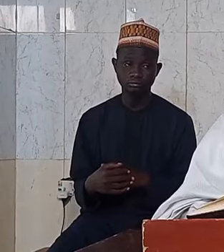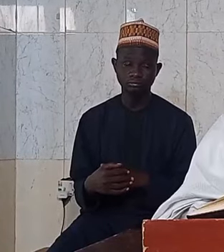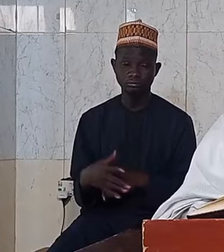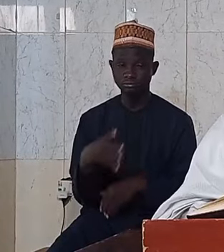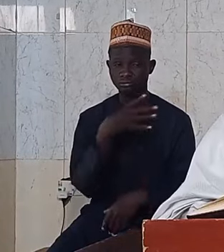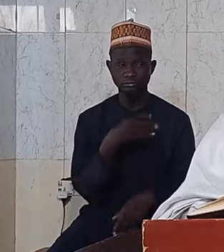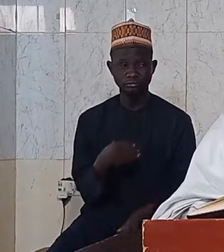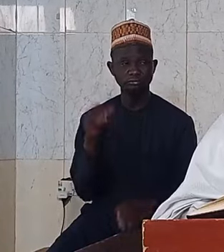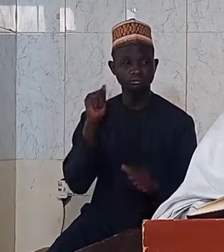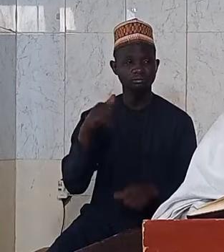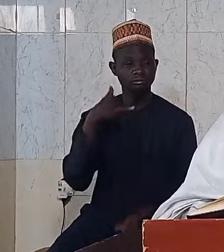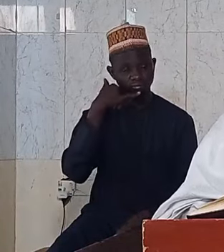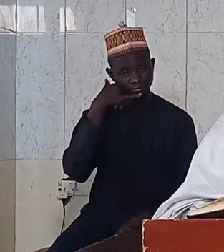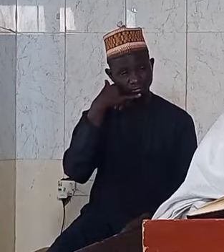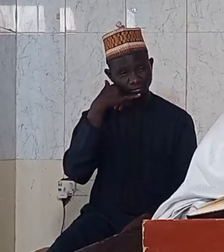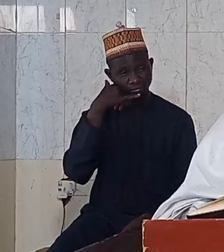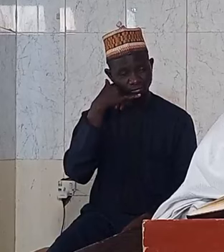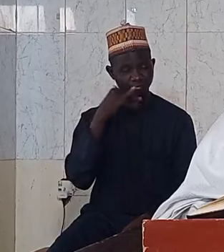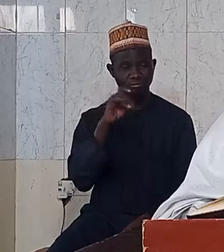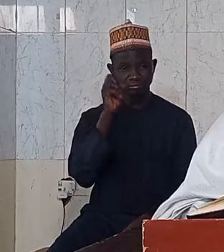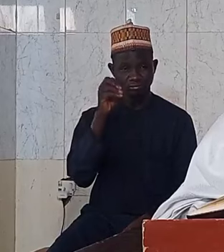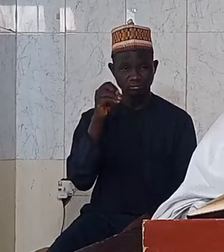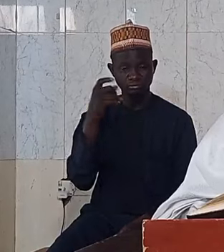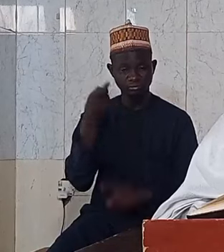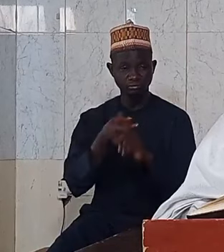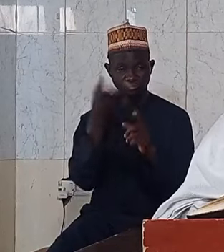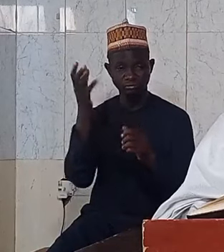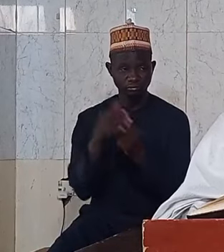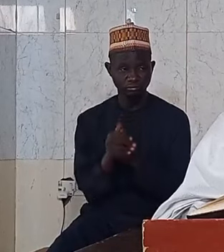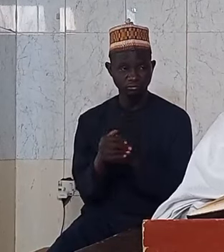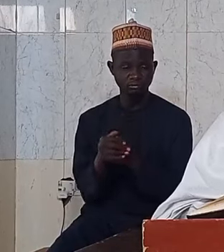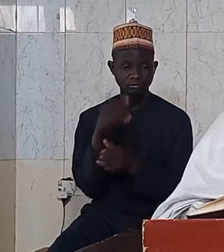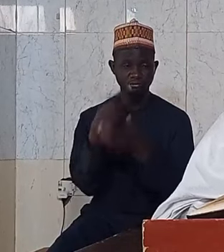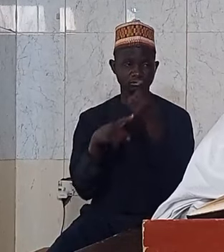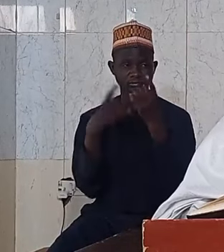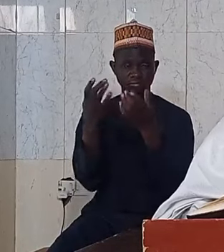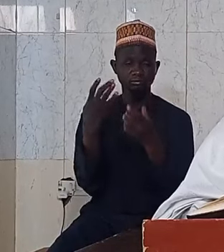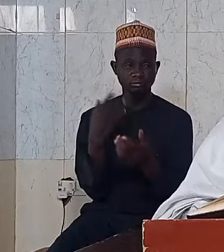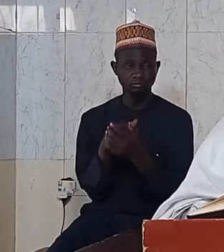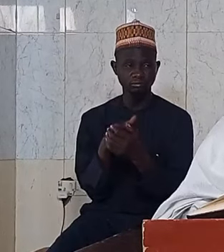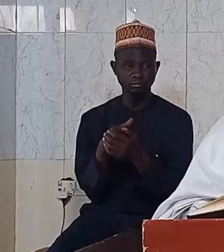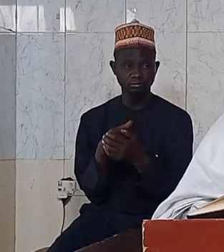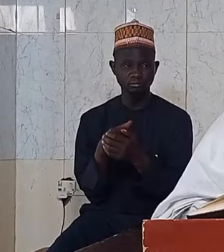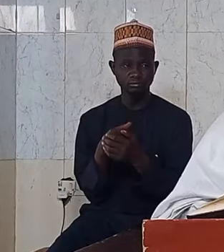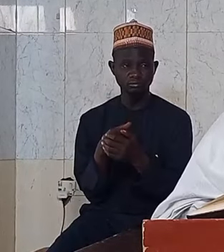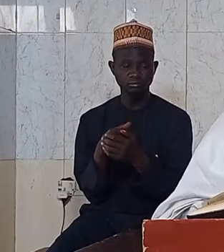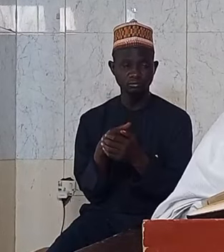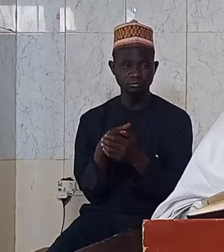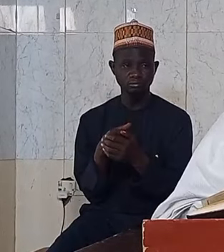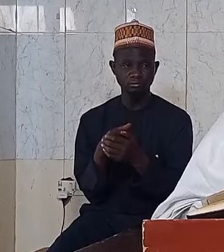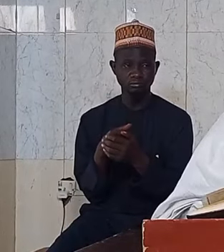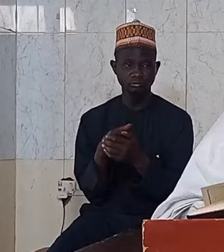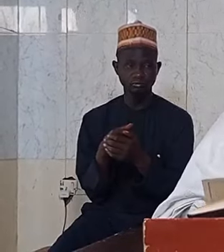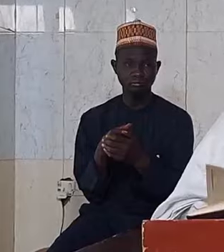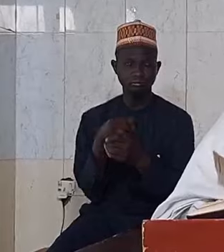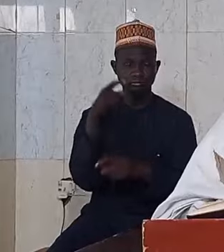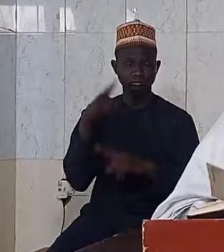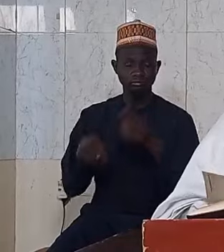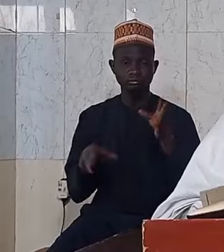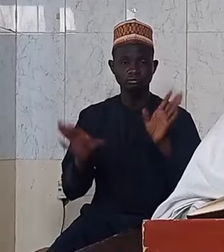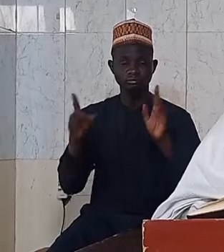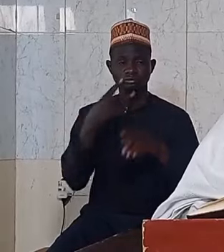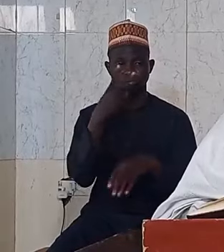kuma zaka iya masa bayanin kai ne wani daga gari kaza ga abin da kake so kai shekara kana so ka ganshi ba a baka